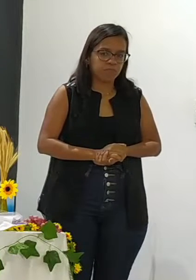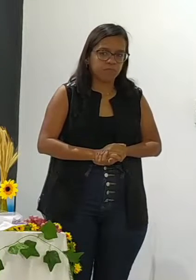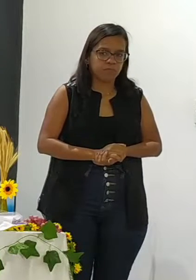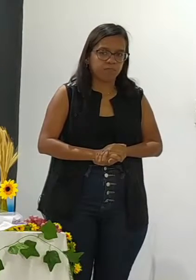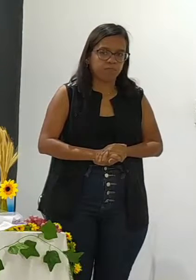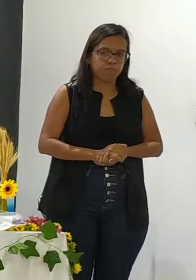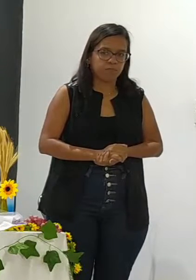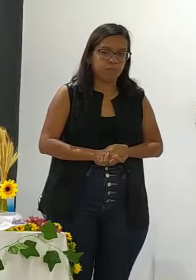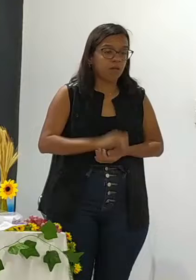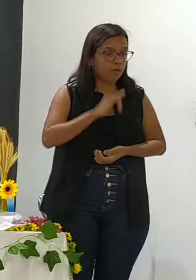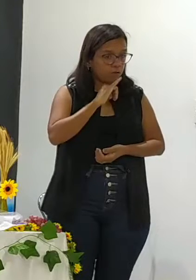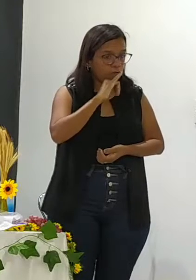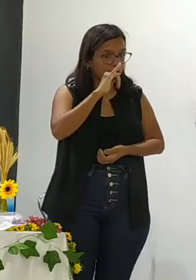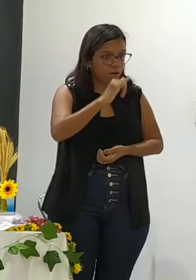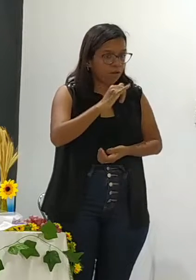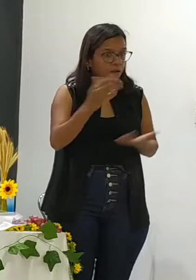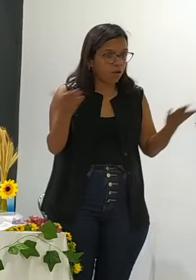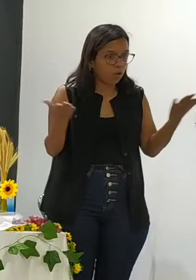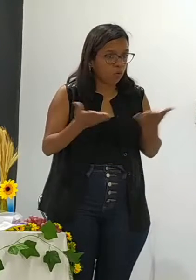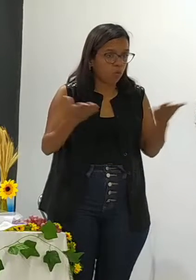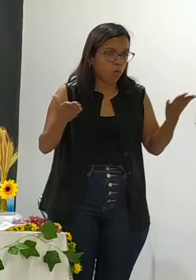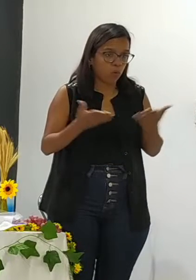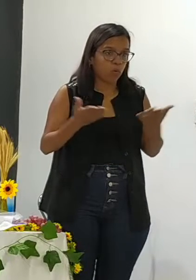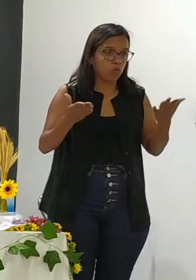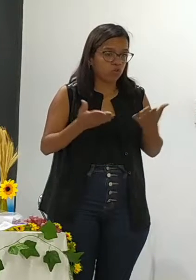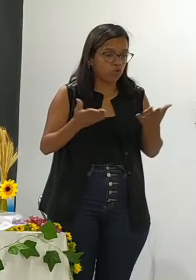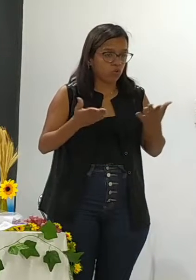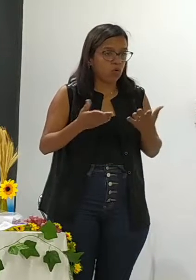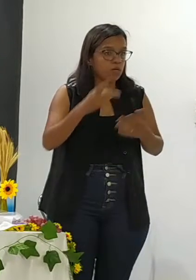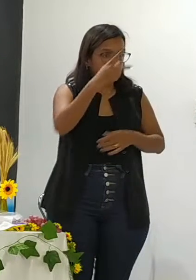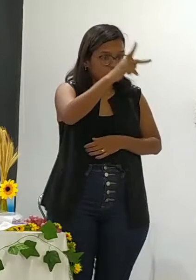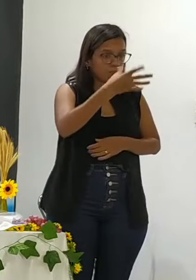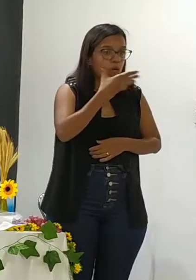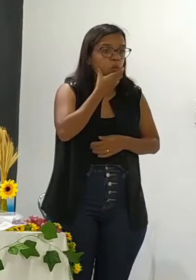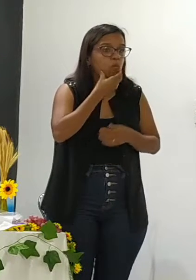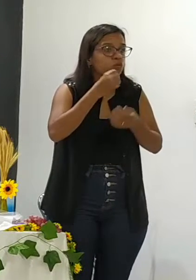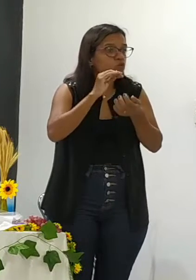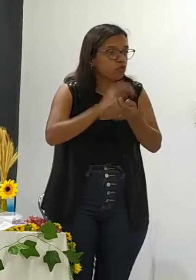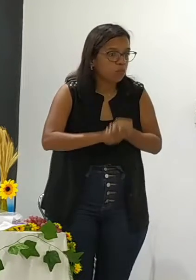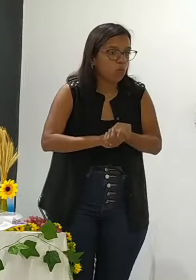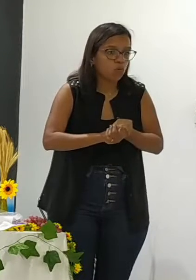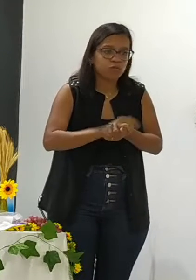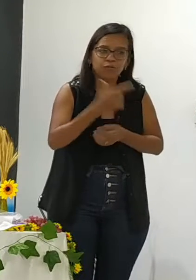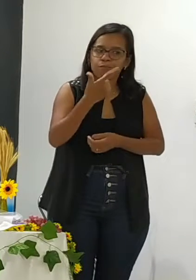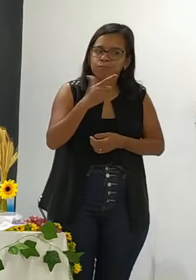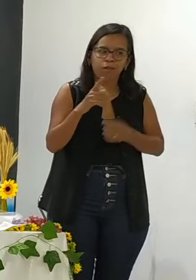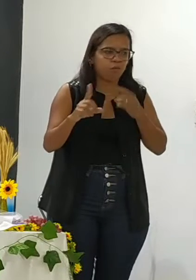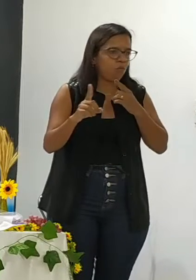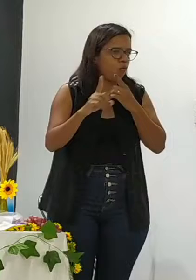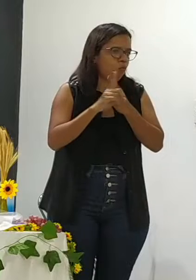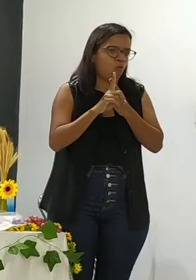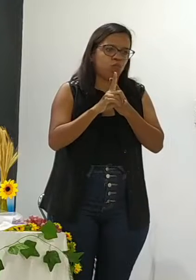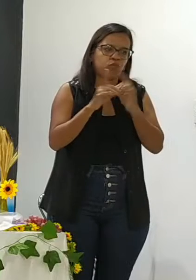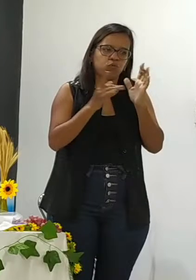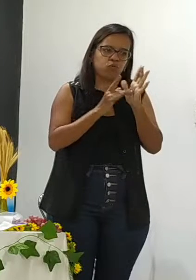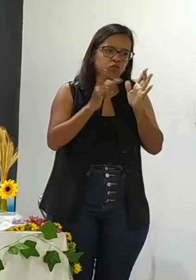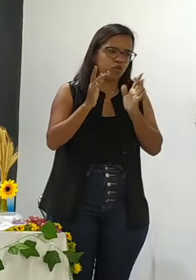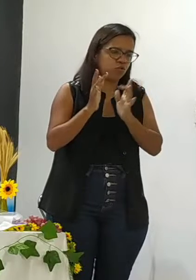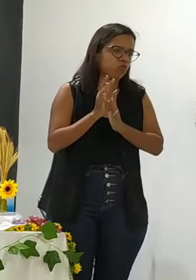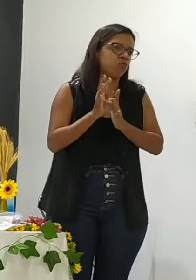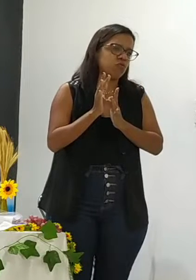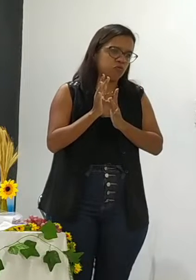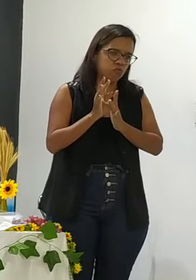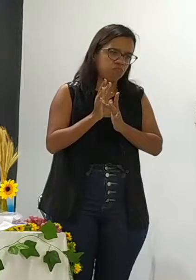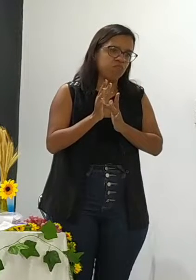Olha, querido, eu quero dizer para você, olha, se o seu esposo ainda não teve um encontro com Jesus, vai ser